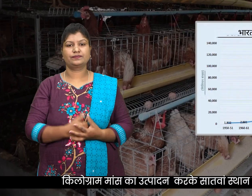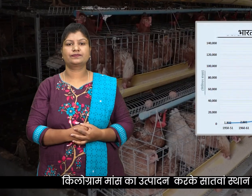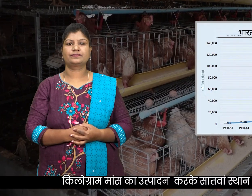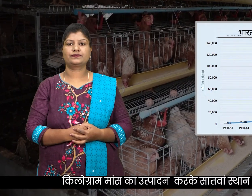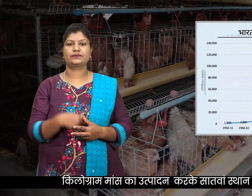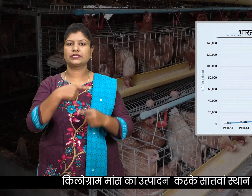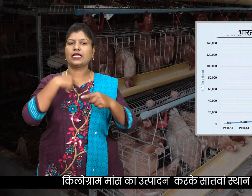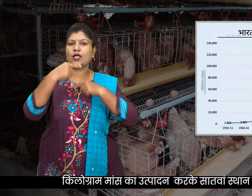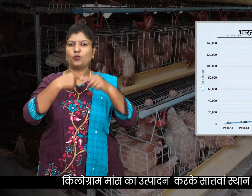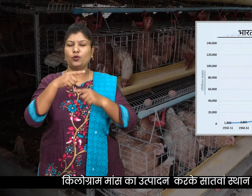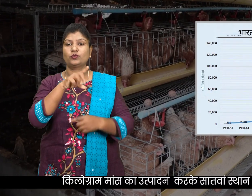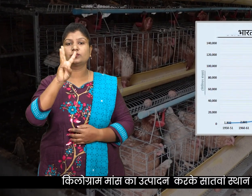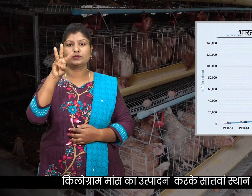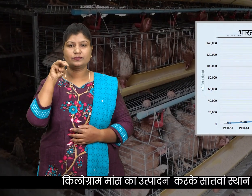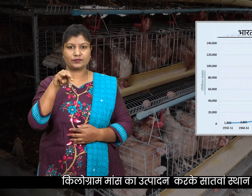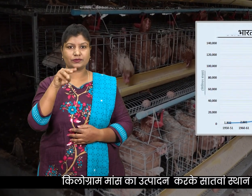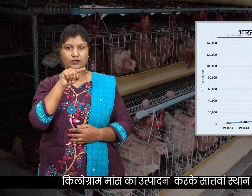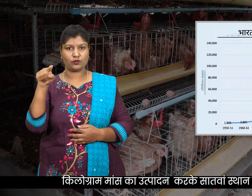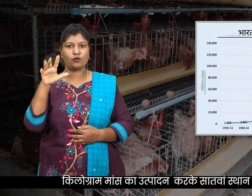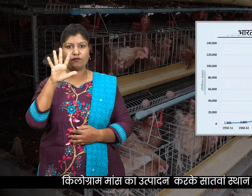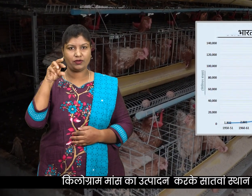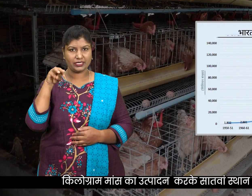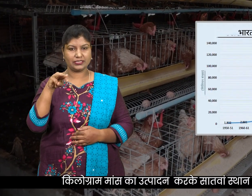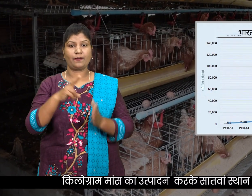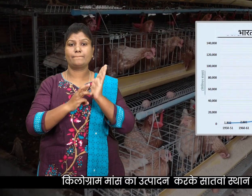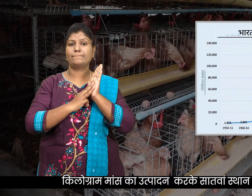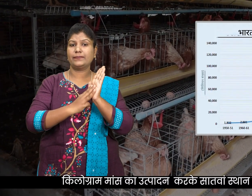किलोग्राम मांस को उत्पादन करके सातवां स्थान प्राप्त किया है।